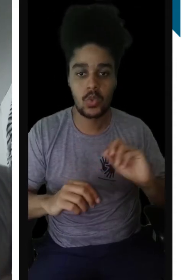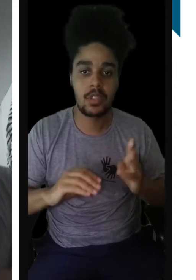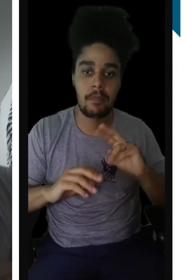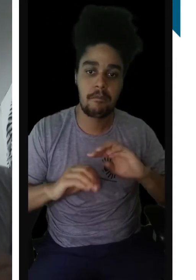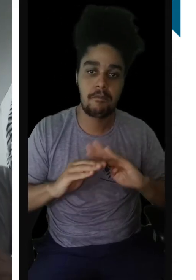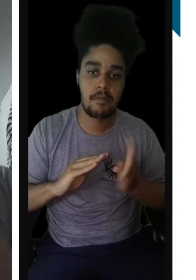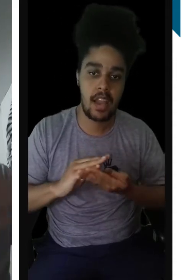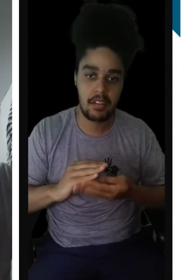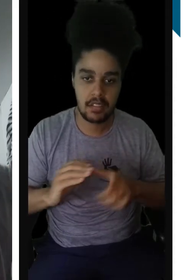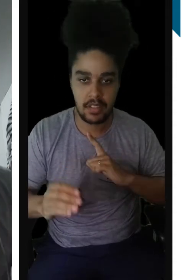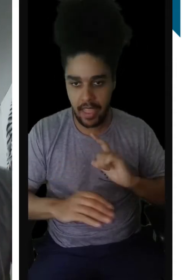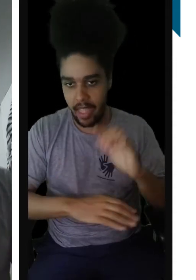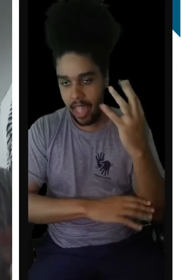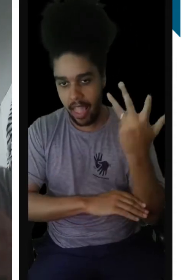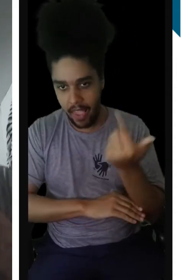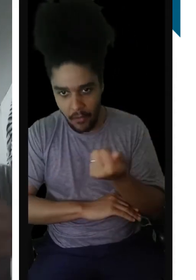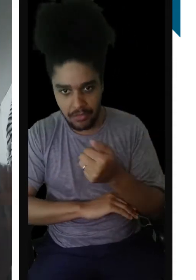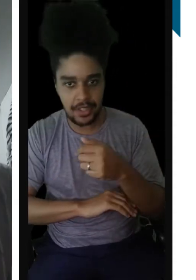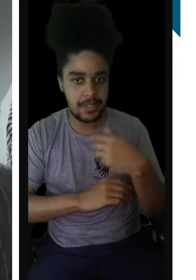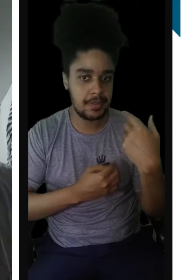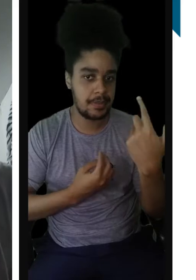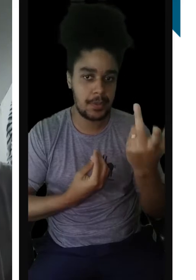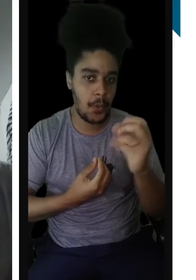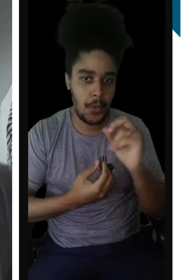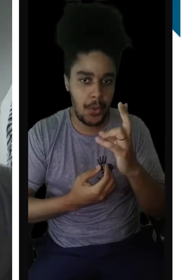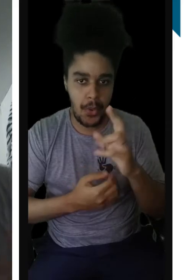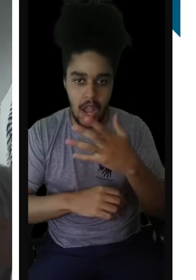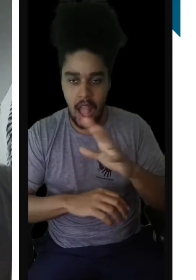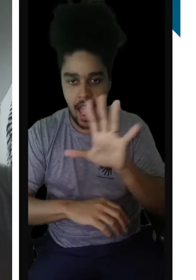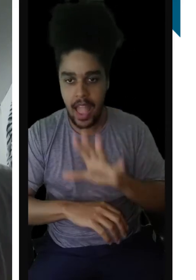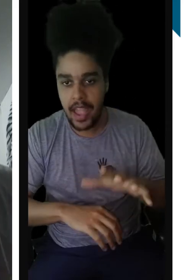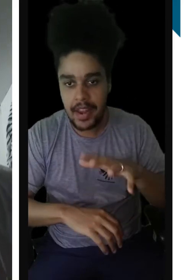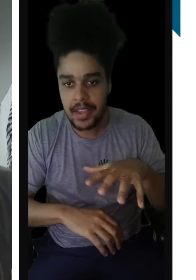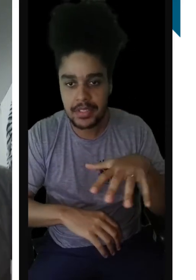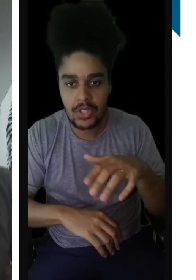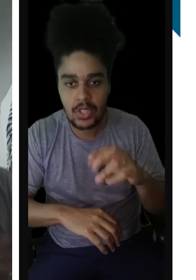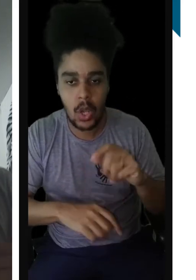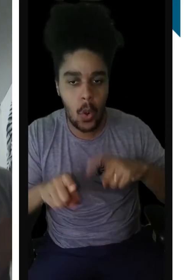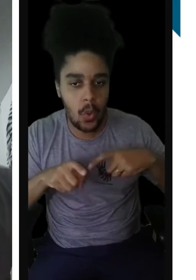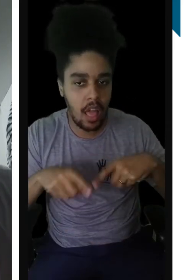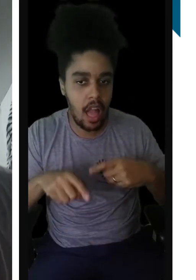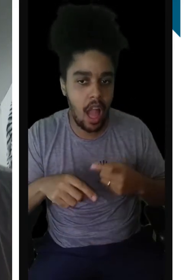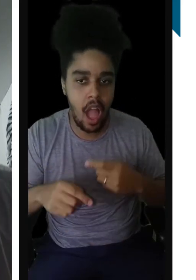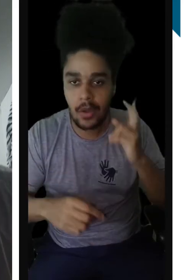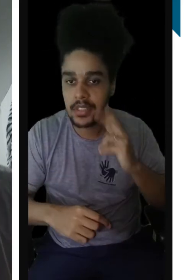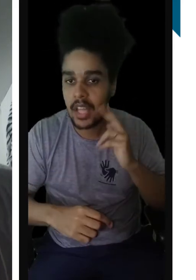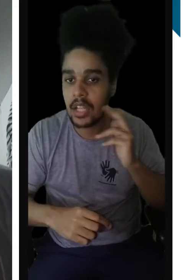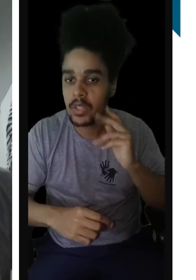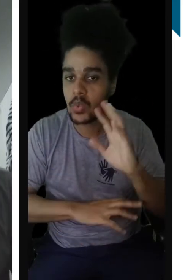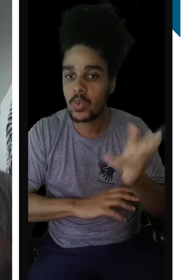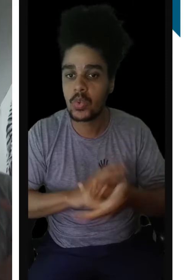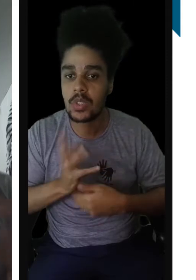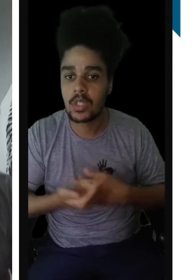que vão ter que bairros que têm árvores, ou que áreas rurais, né, ou que áreas